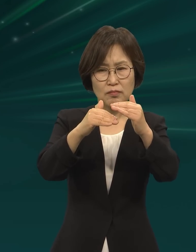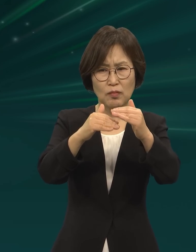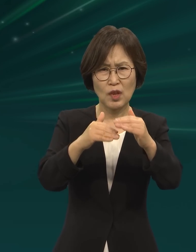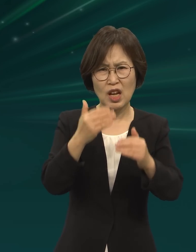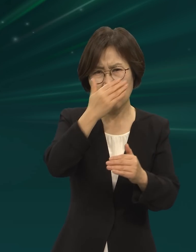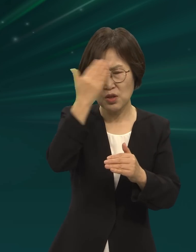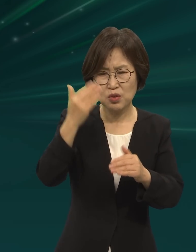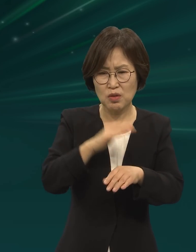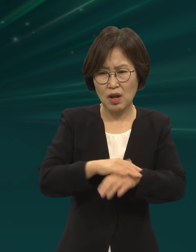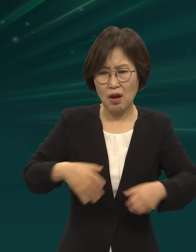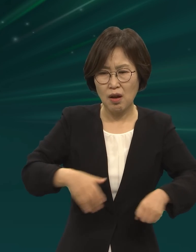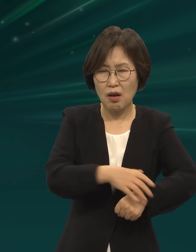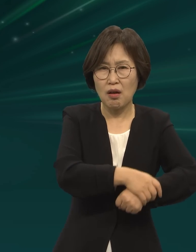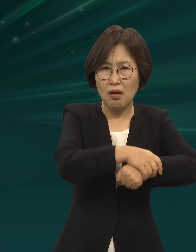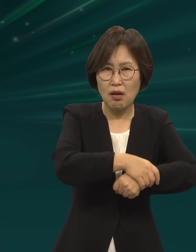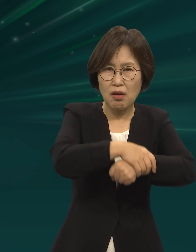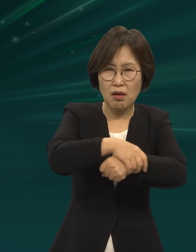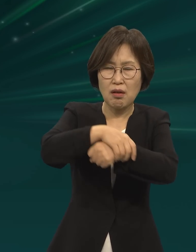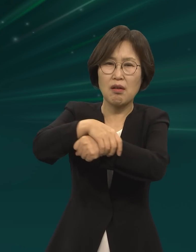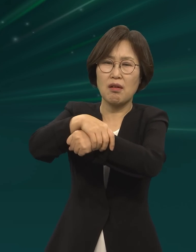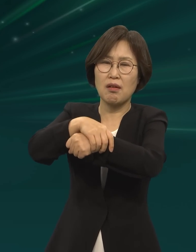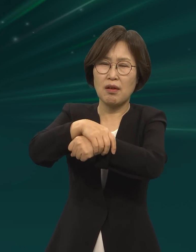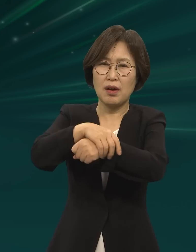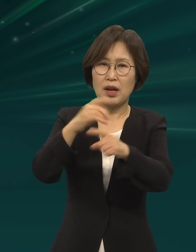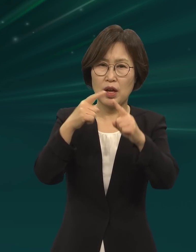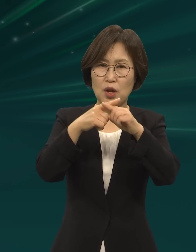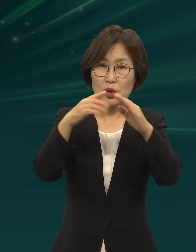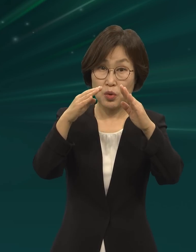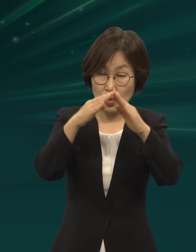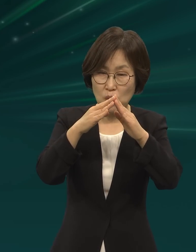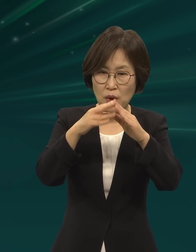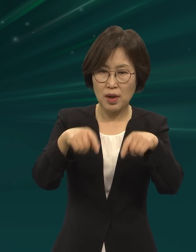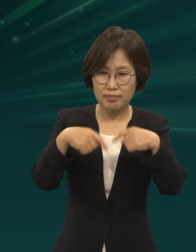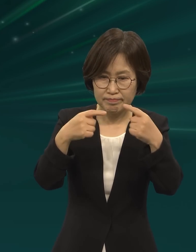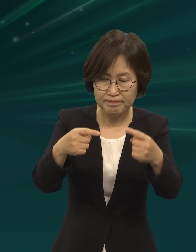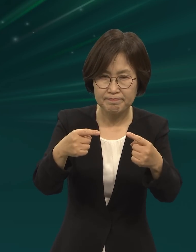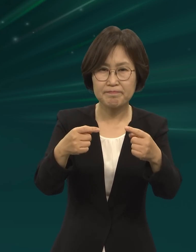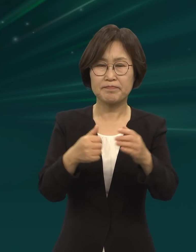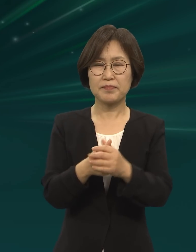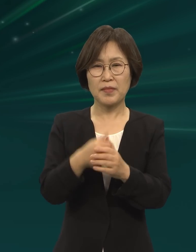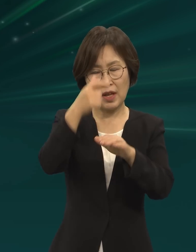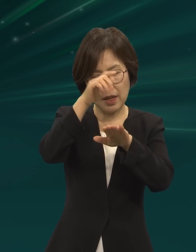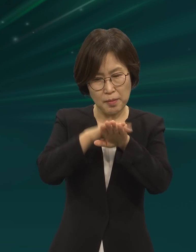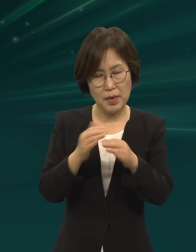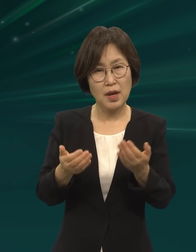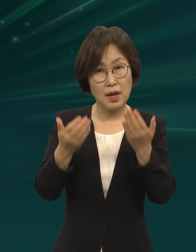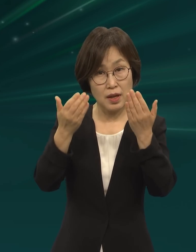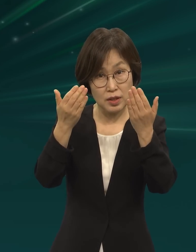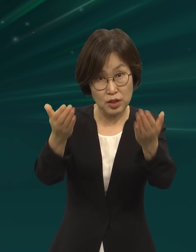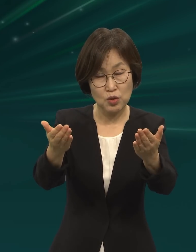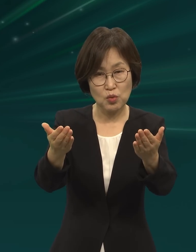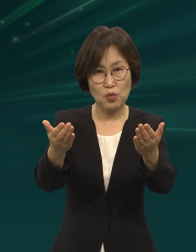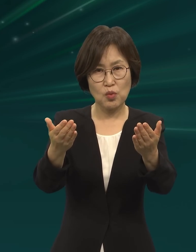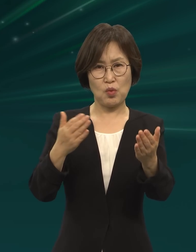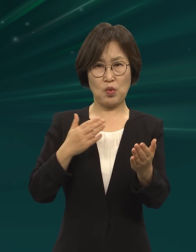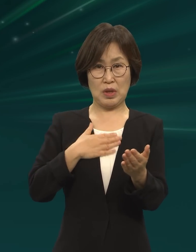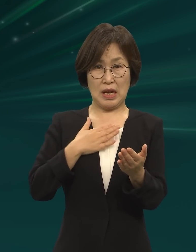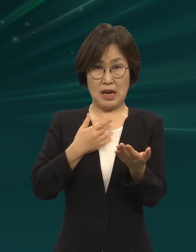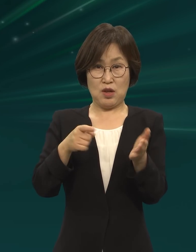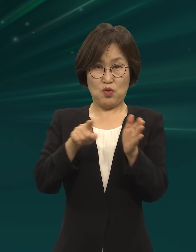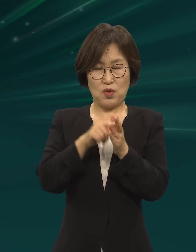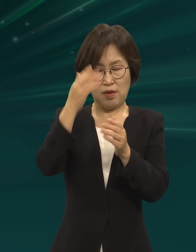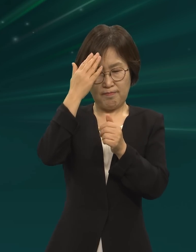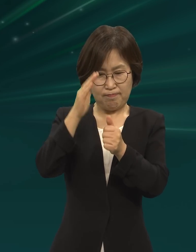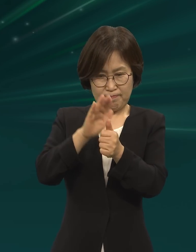잡고 갔습니다. 이제 예배를 마치고 마지막에 기도할 때 저를 거기에 불러서 저를 위해 안수 기도를